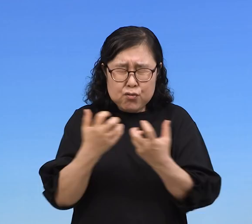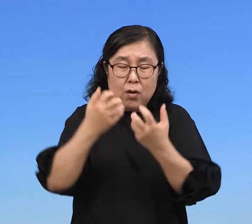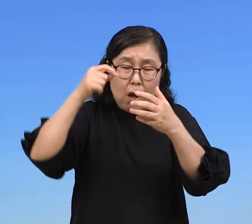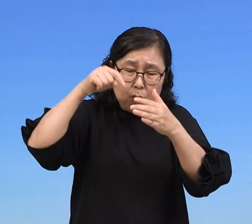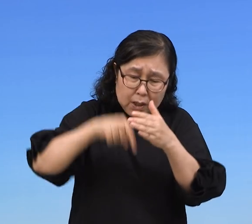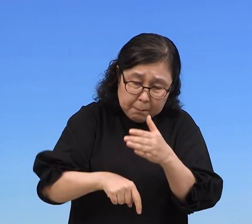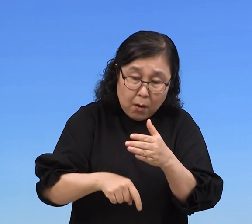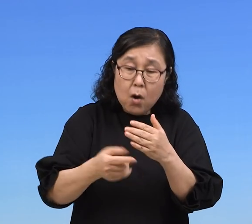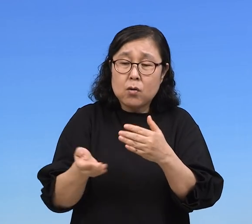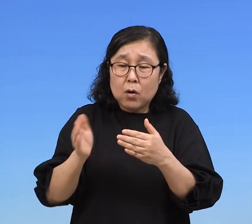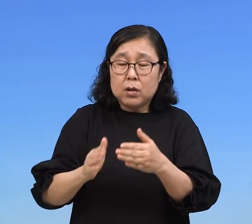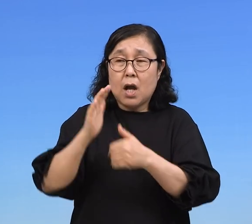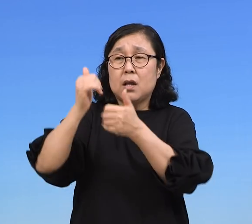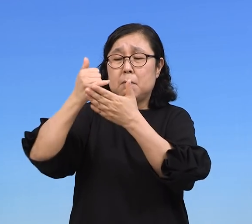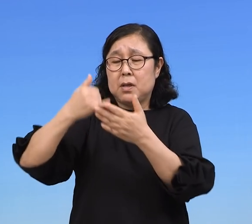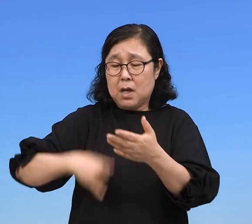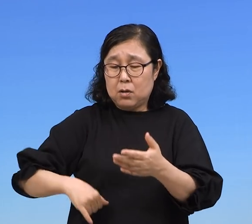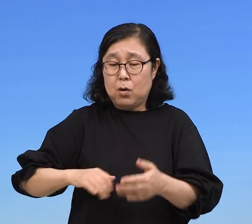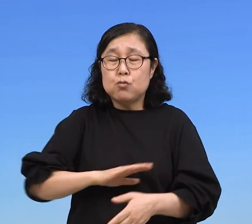하나님의 자녀라는 우리는